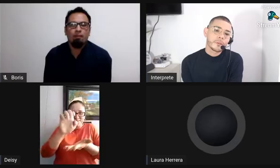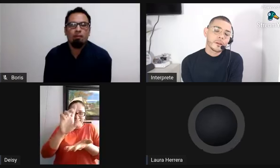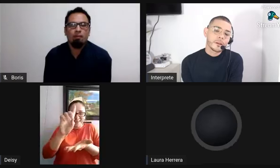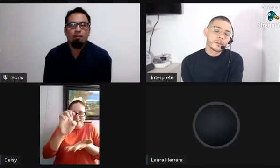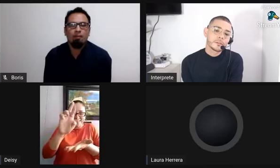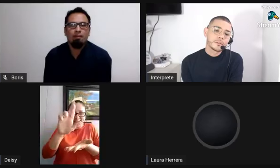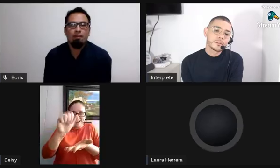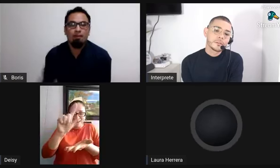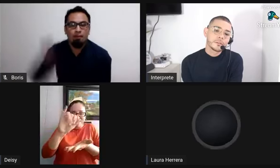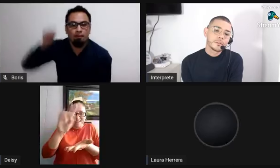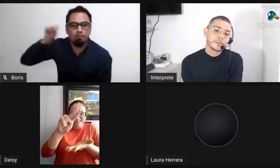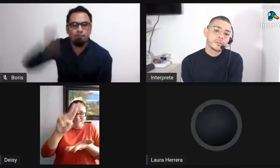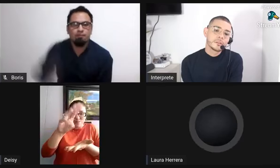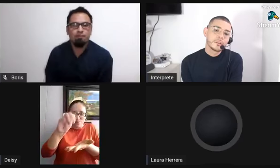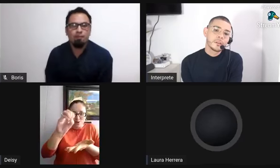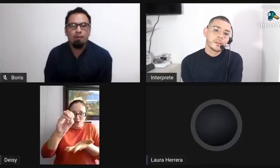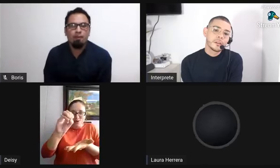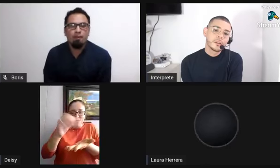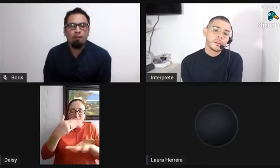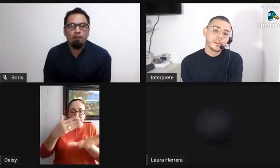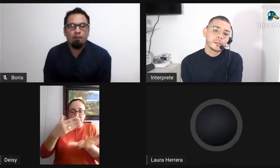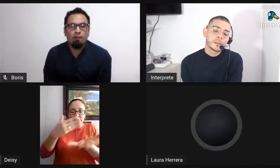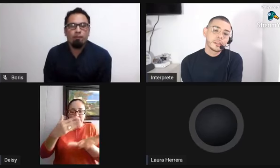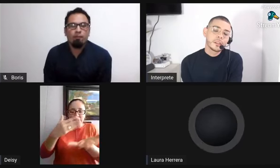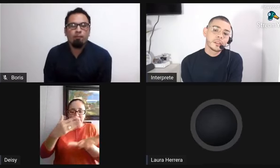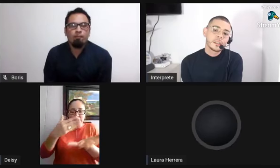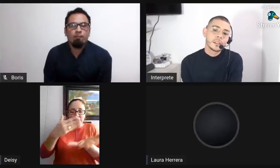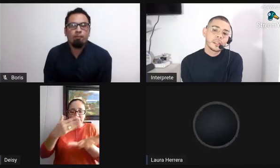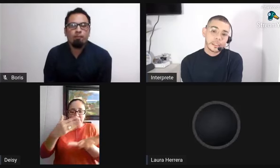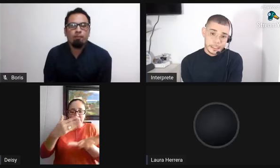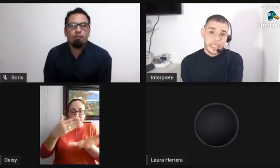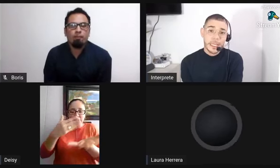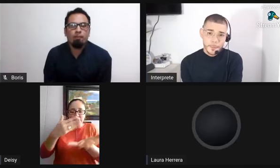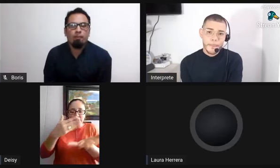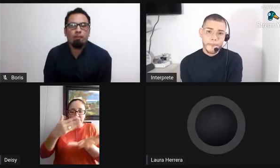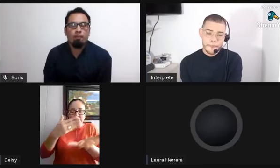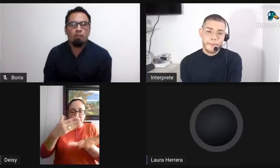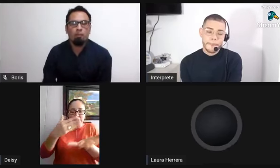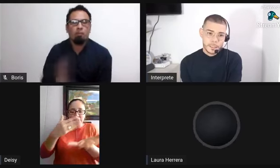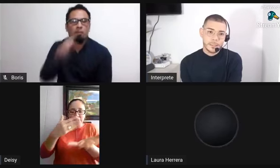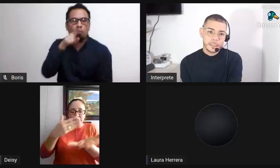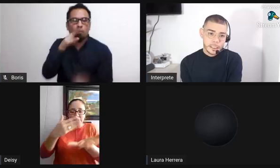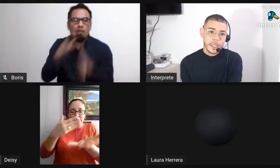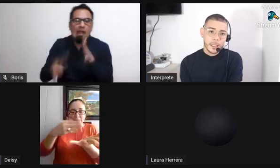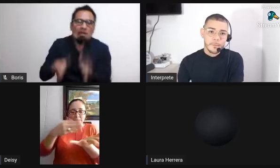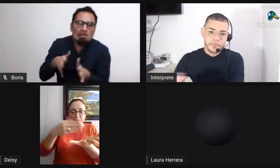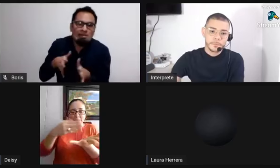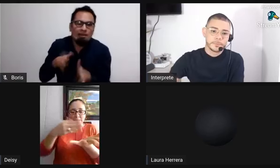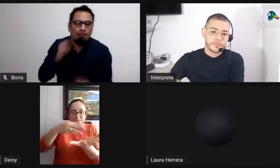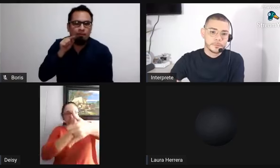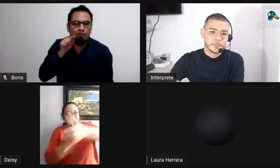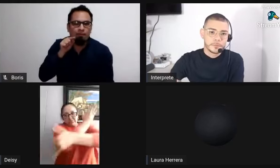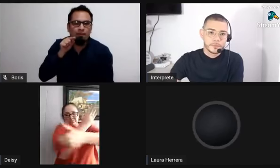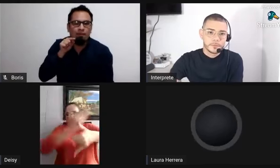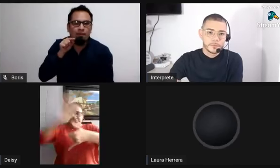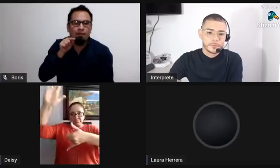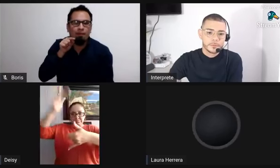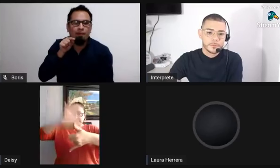hablabas acerca de el federalismo con los estados Sí, federados. sí. ¿Te quedaste, a